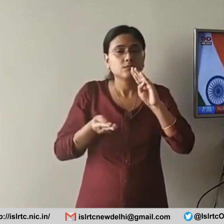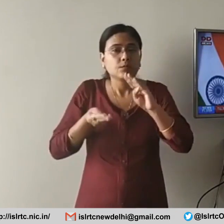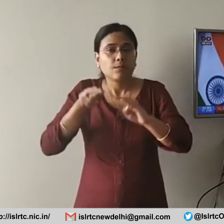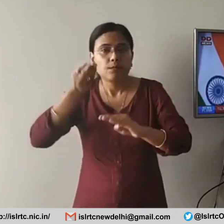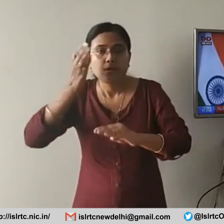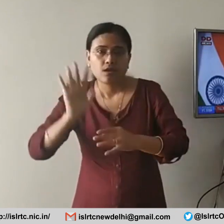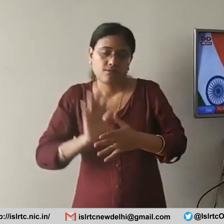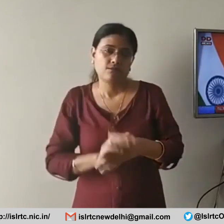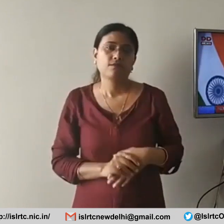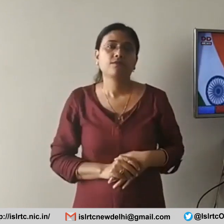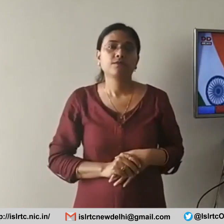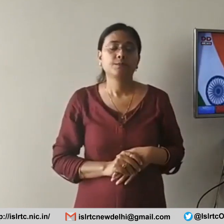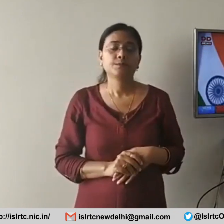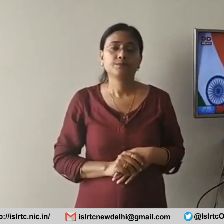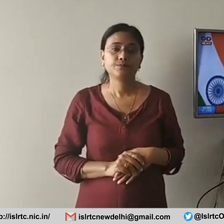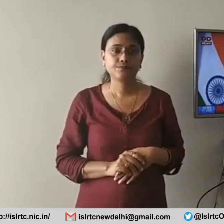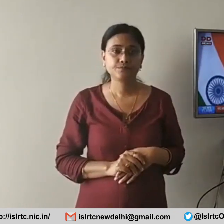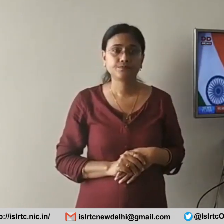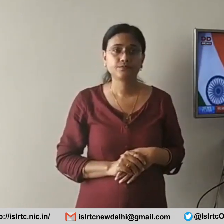बढ़नी चाहिए।